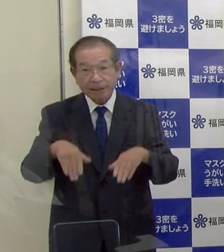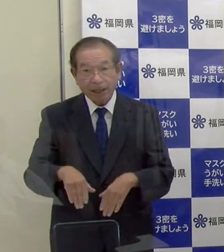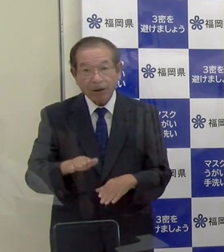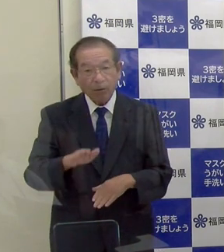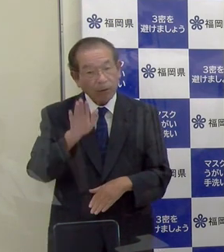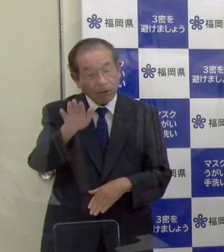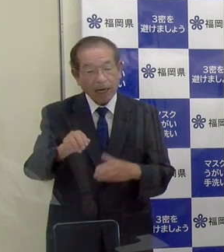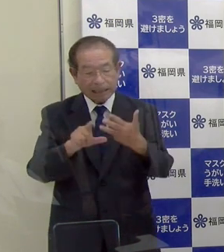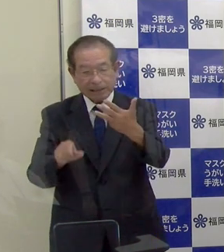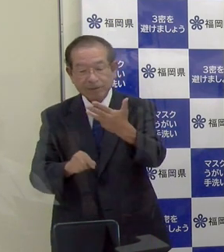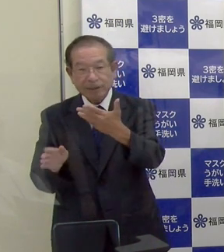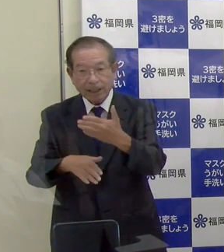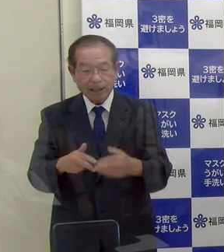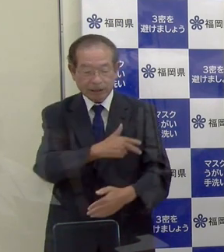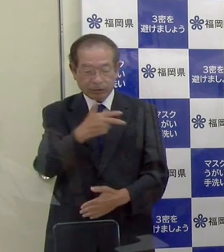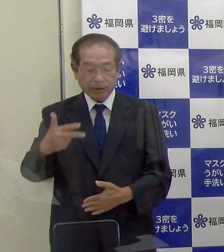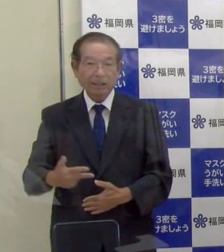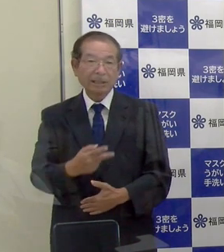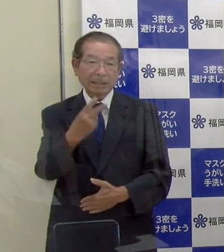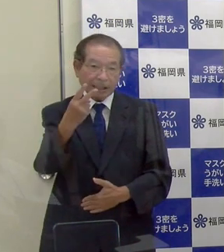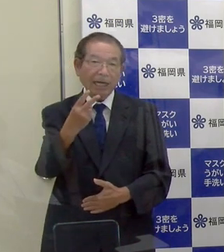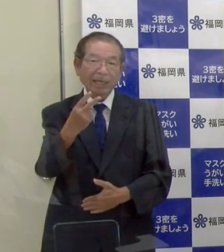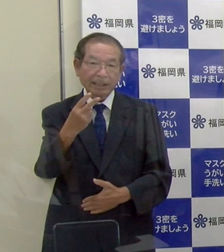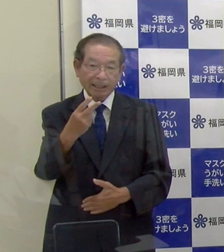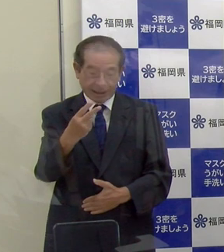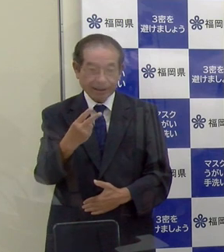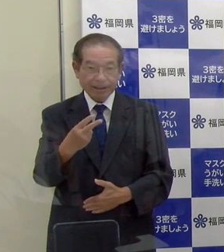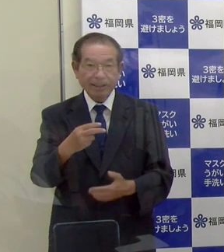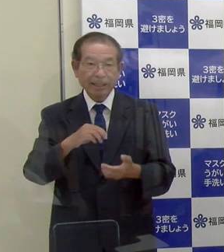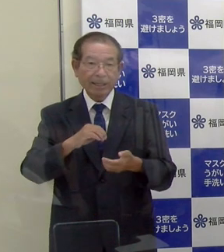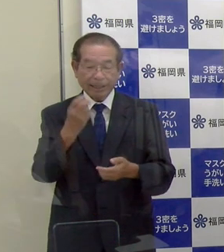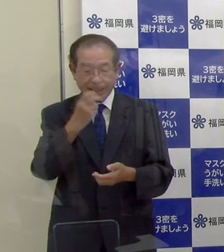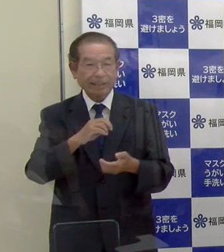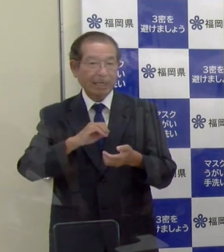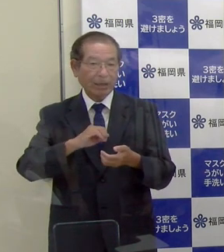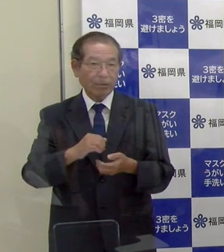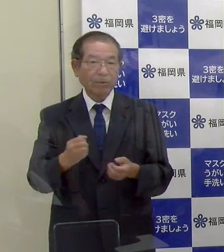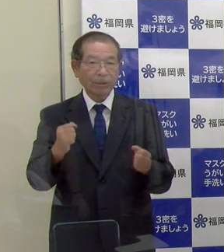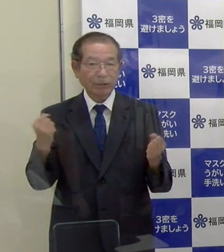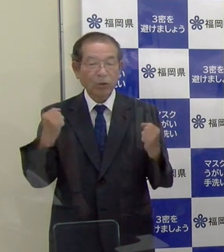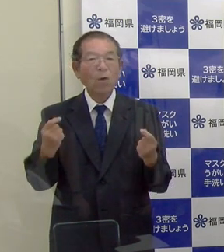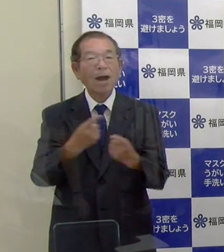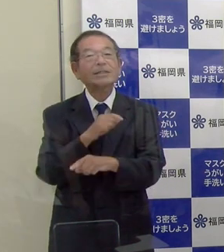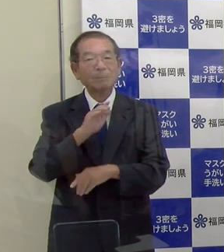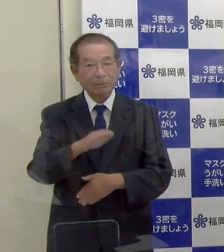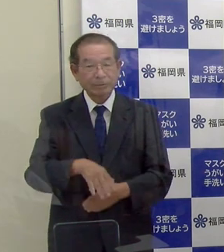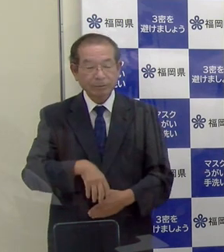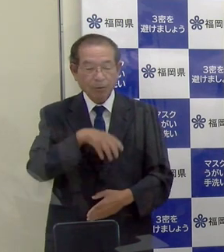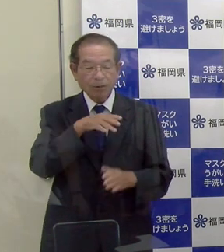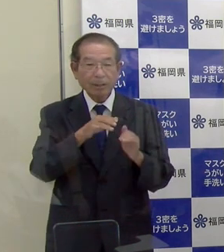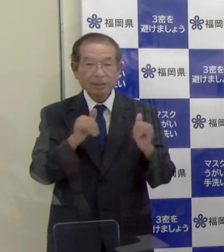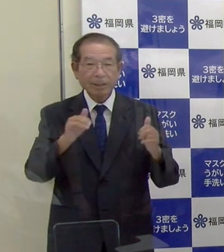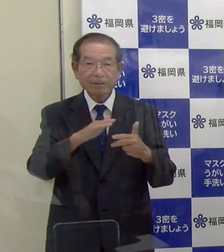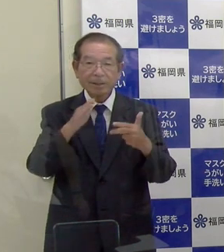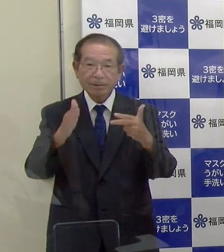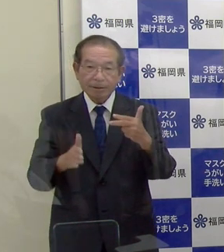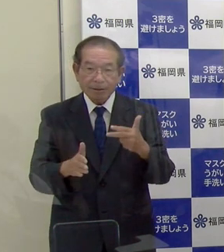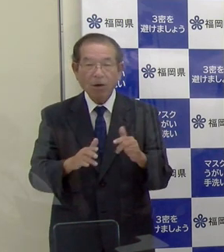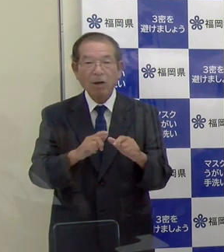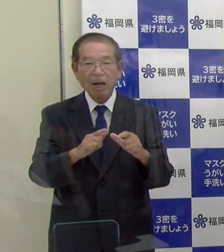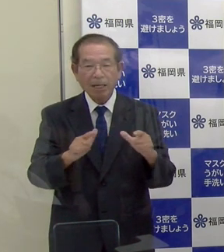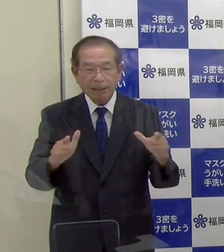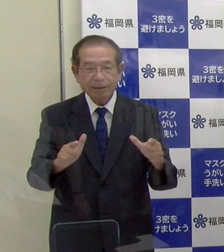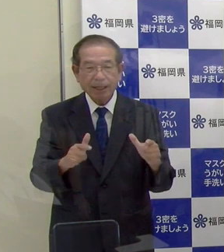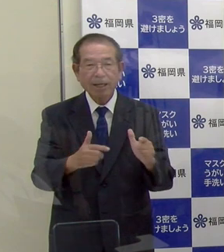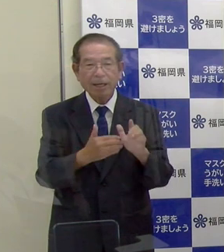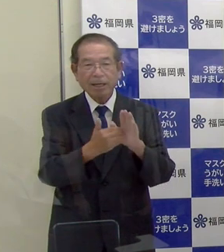週2回の抗原定性検査に教会いたします高齢者施設の感染拡大防止を指導する